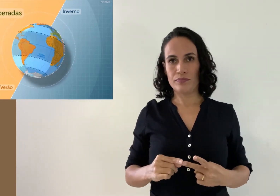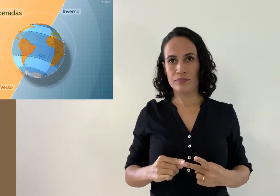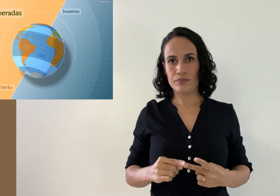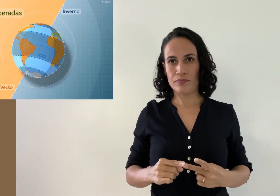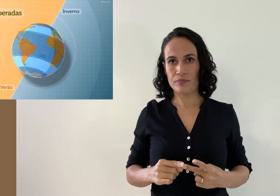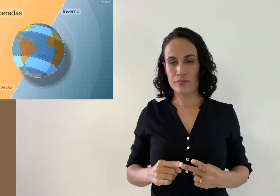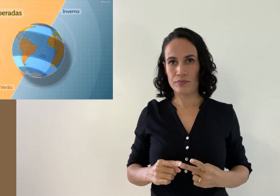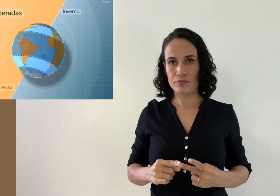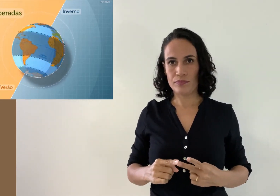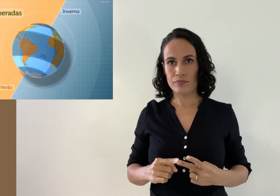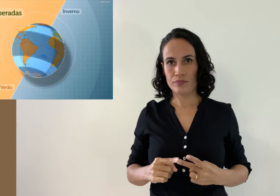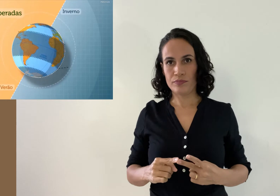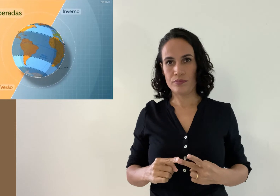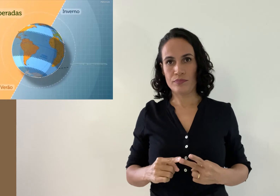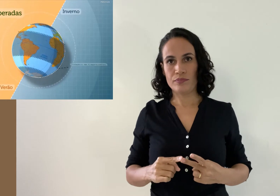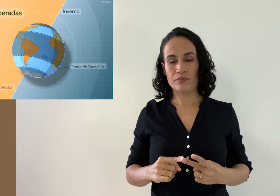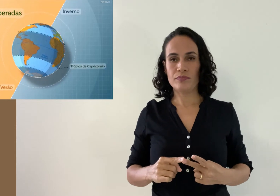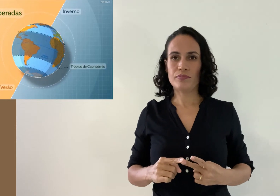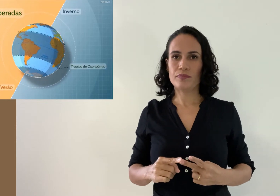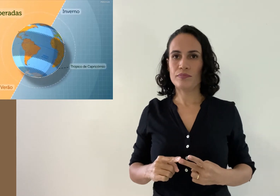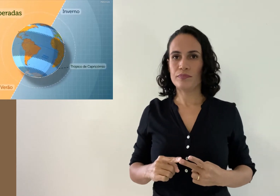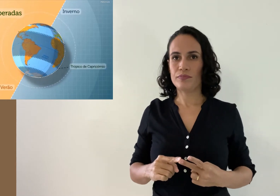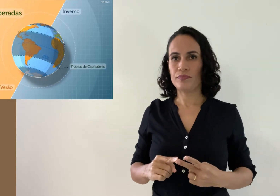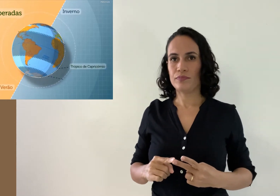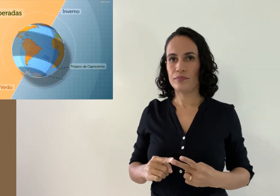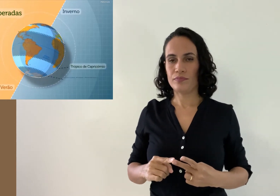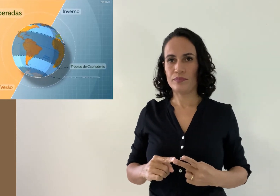círculo antártico, eu tenho a zona subtropical do sul,